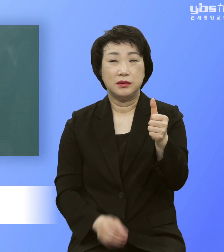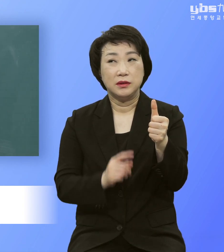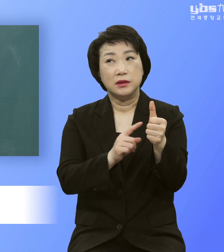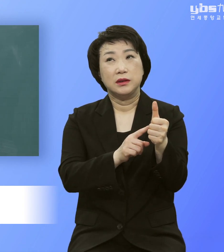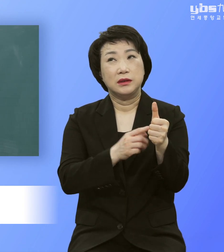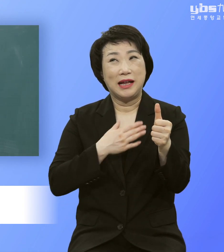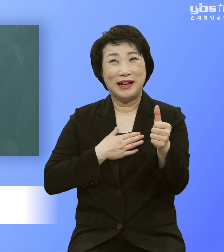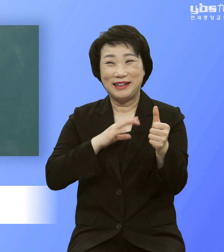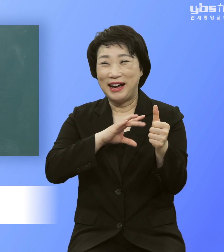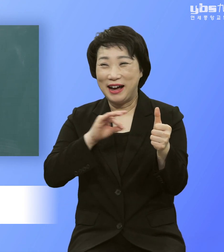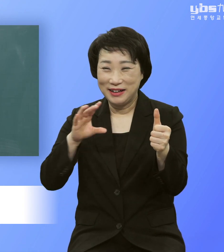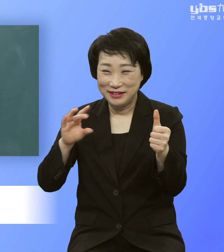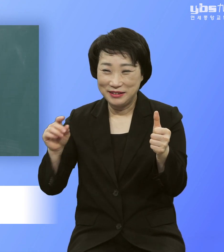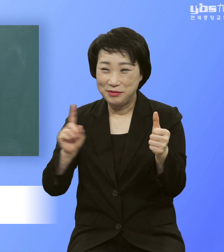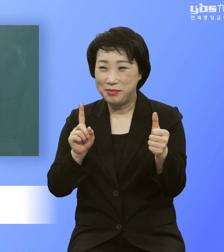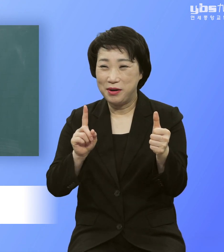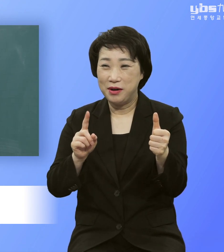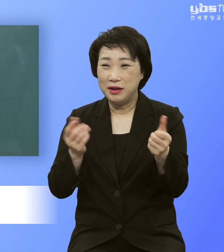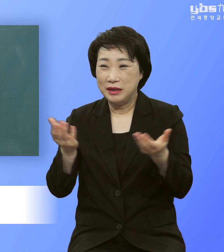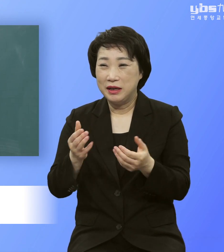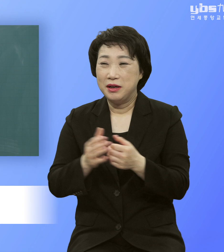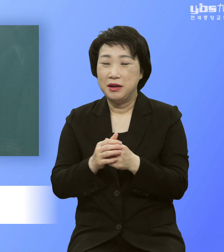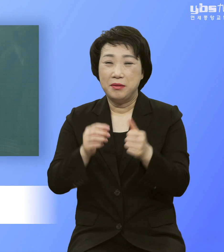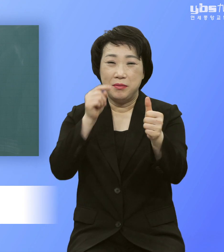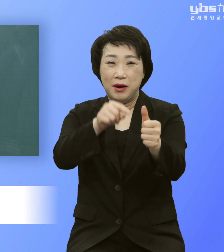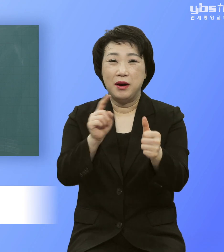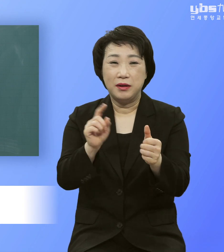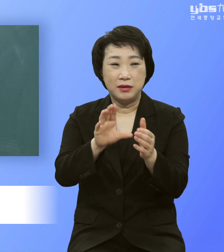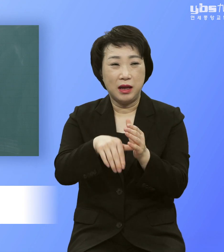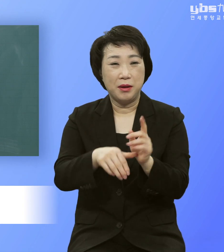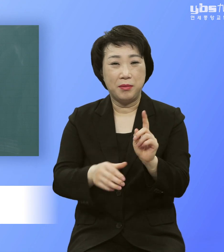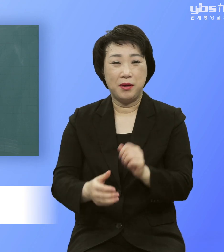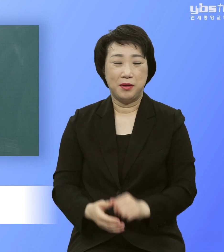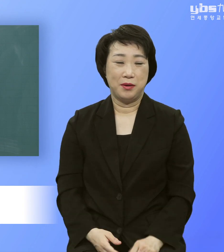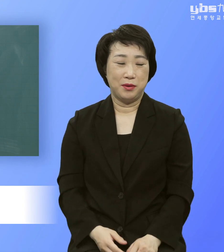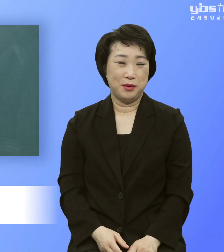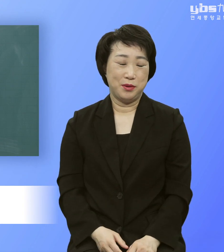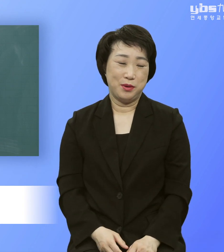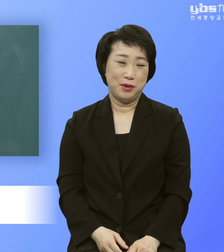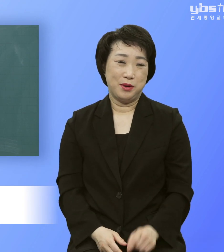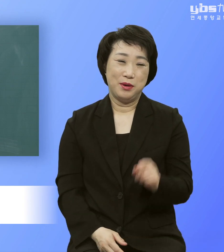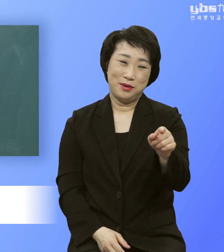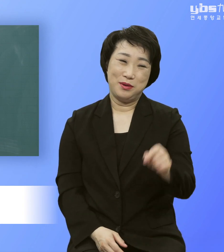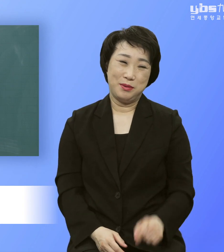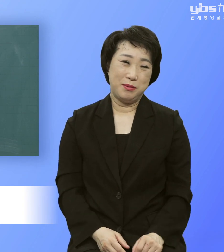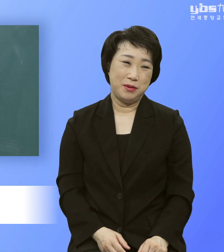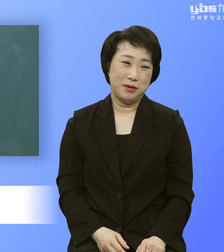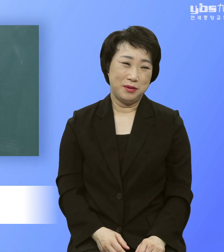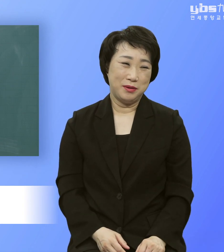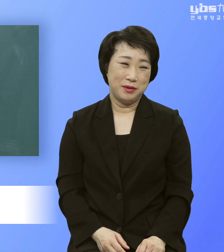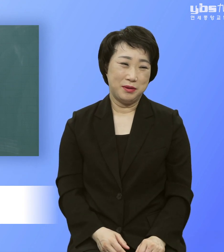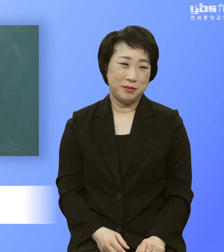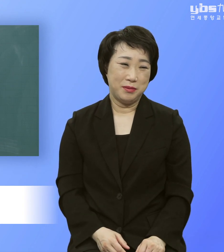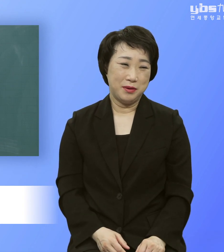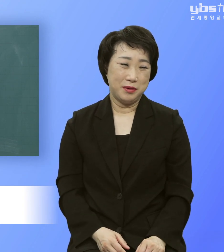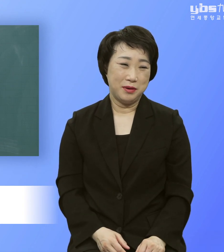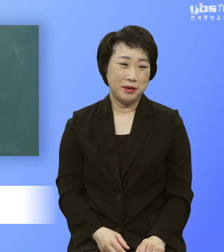제가 가끔 그러지요. 뭘 시켜서 잘하면 야 너는 개보다